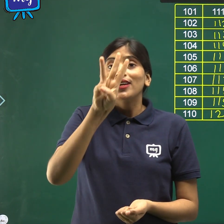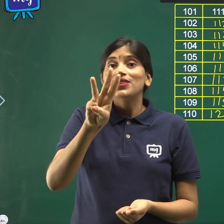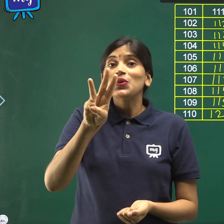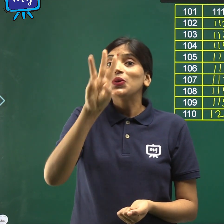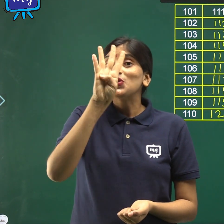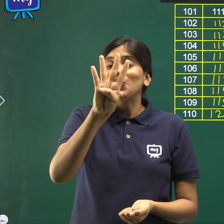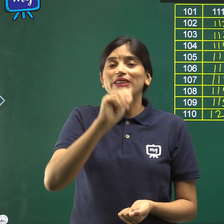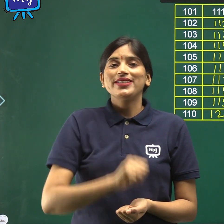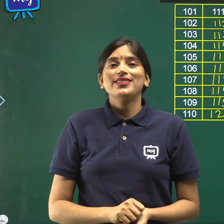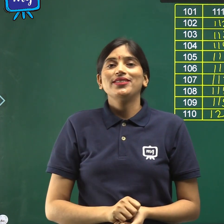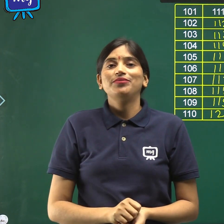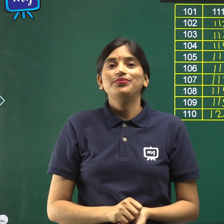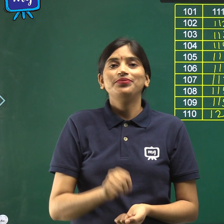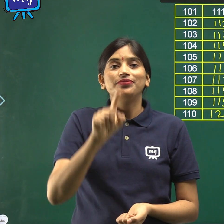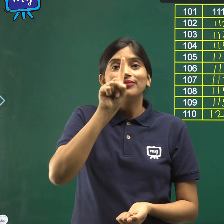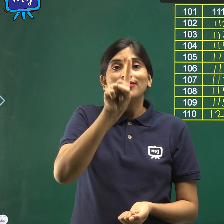134,